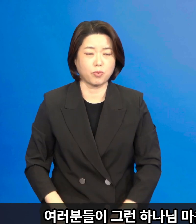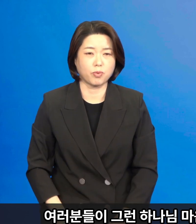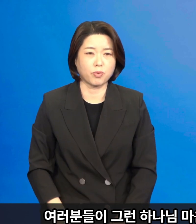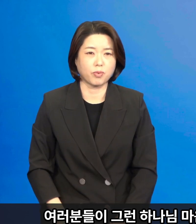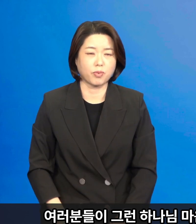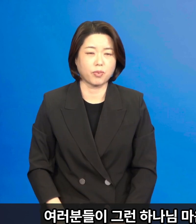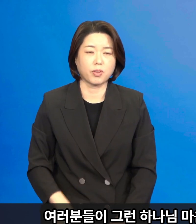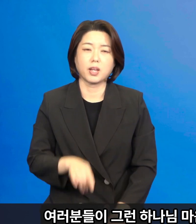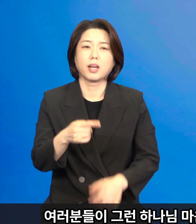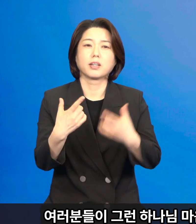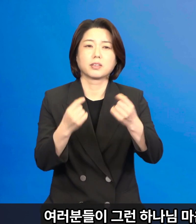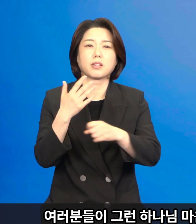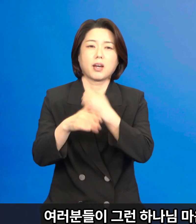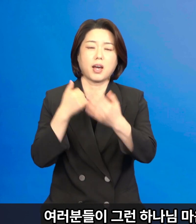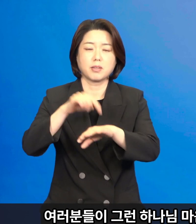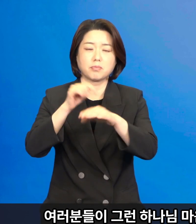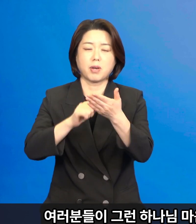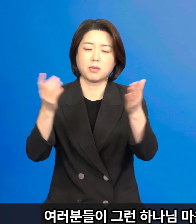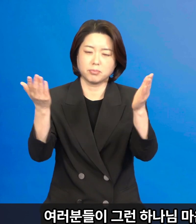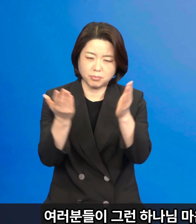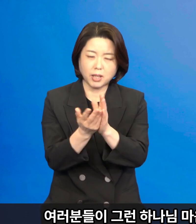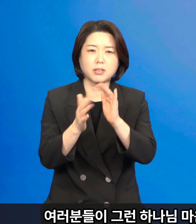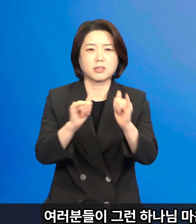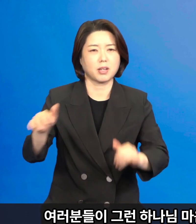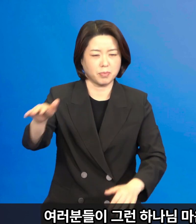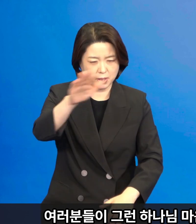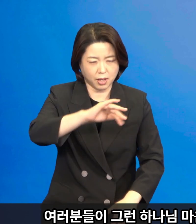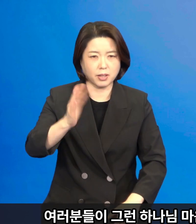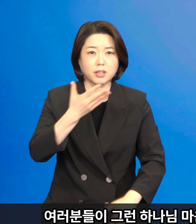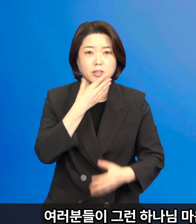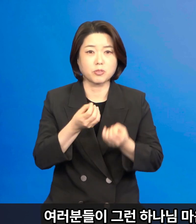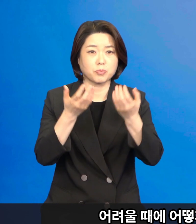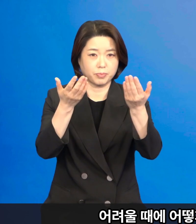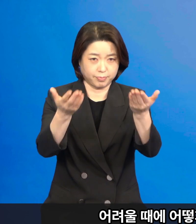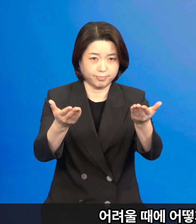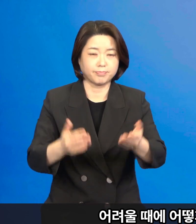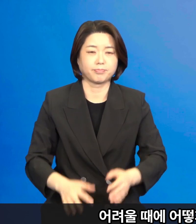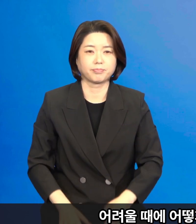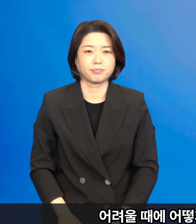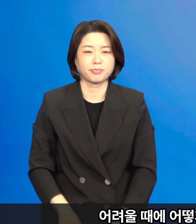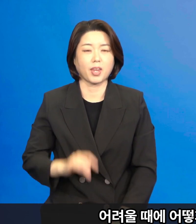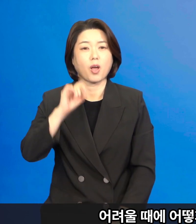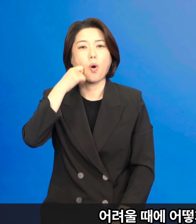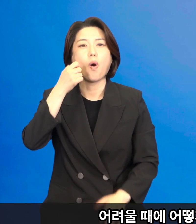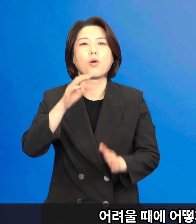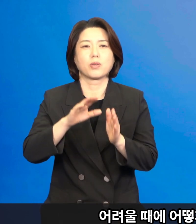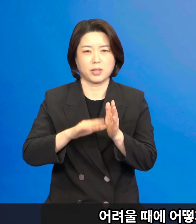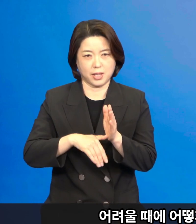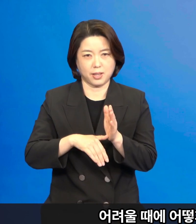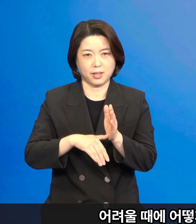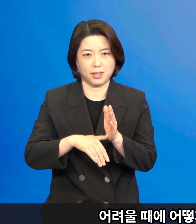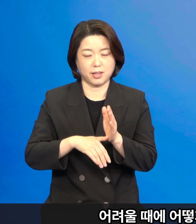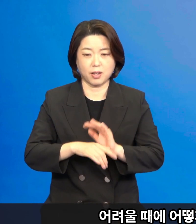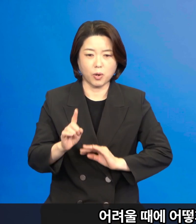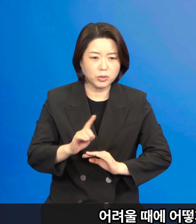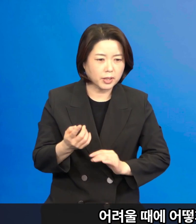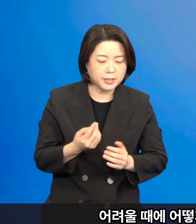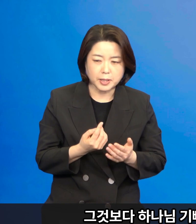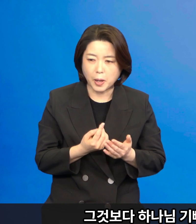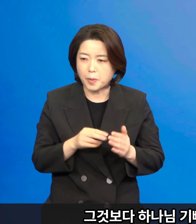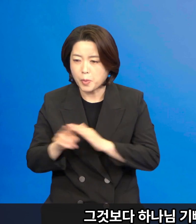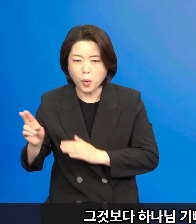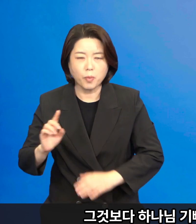여러분들이 그런 하나님 마음에 맞는 사람들이 되시길 축복합니다. 어려울 때에 어떻게 하면 여기서